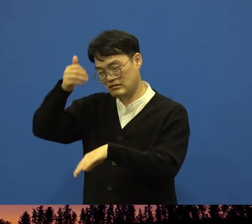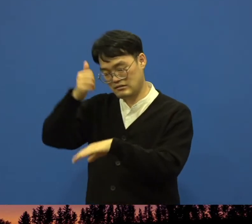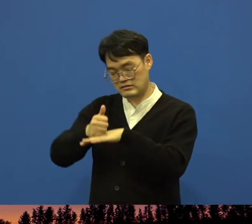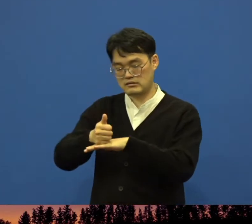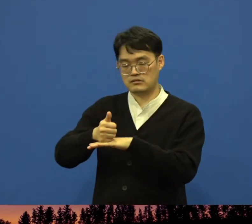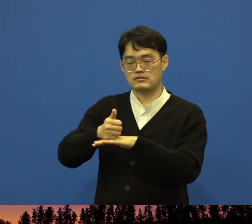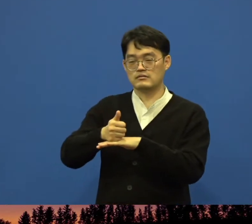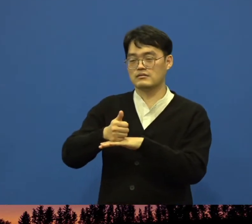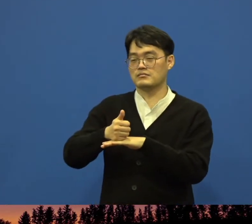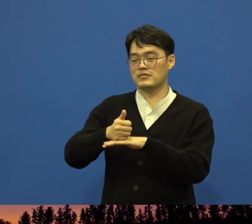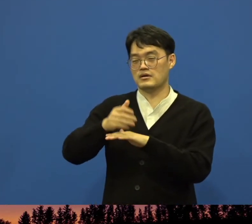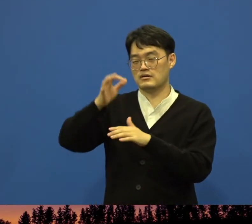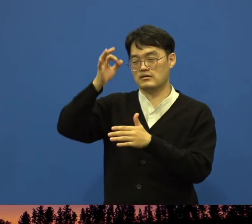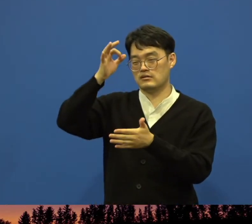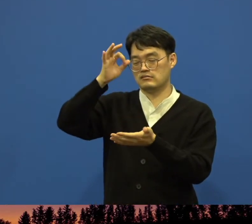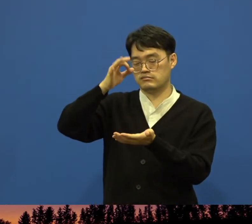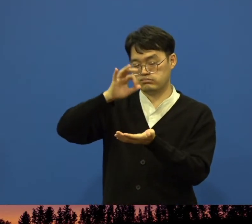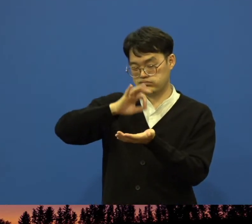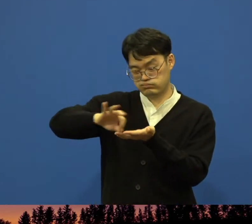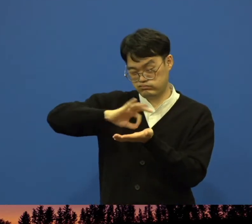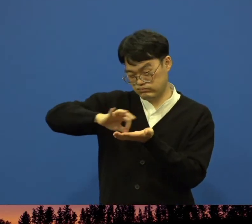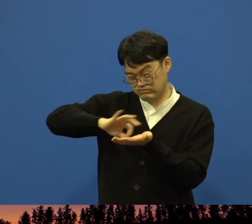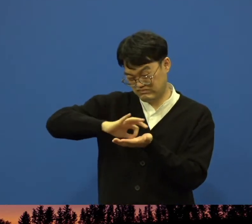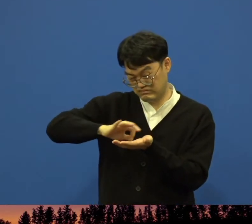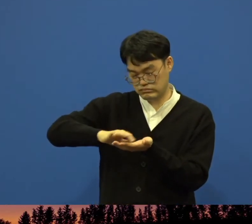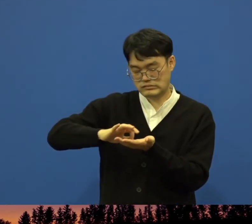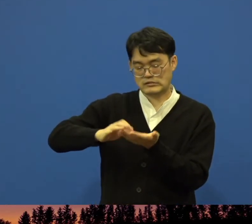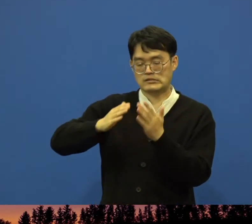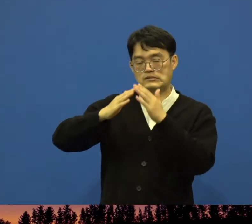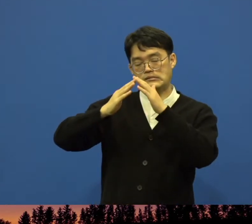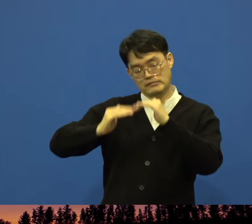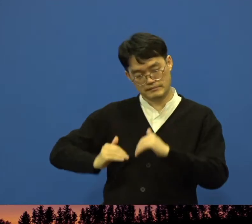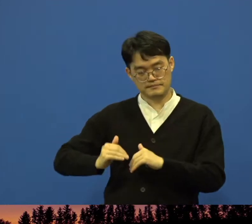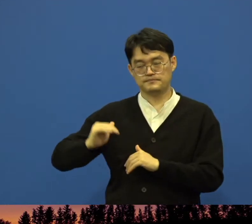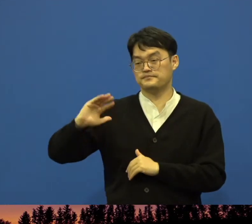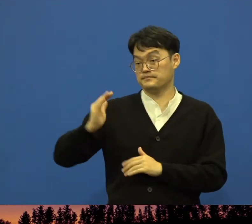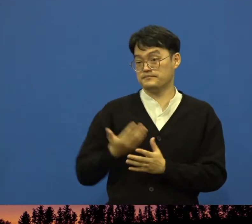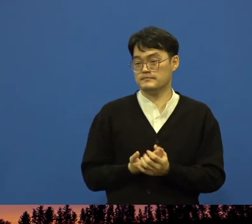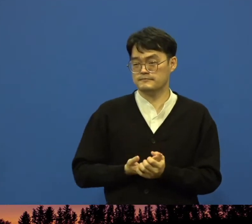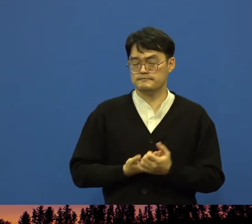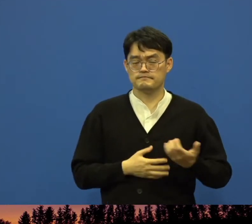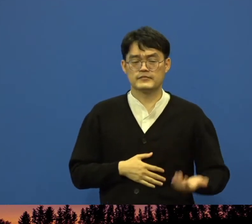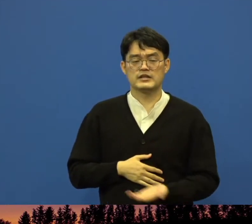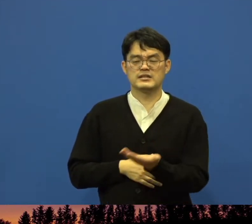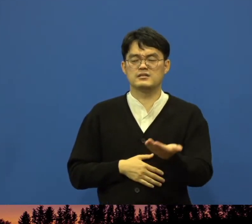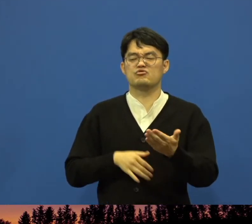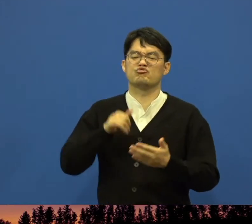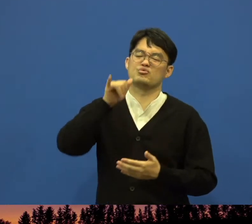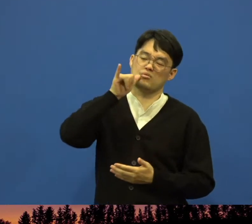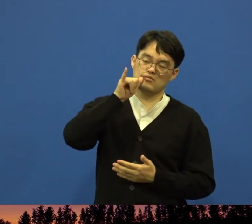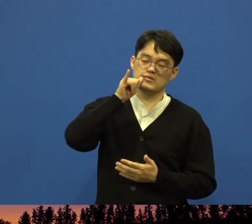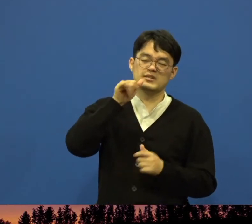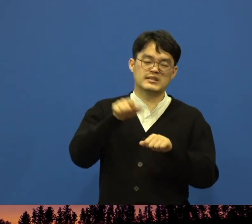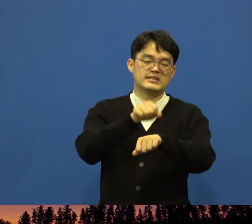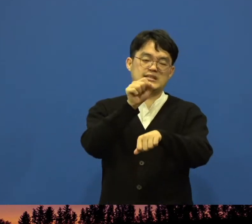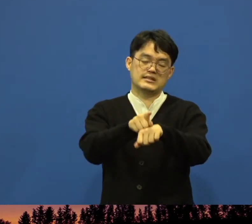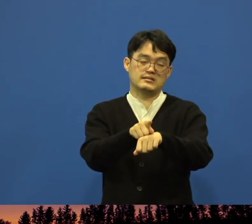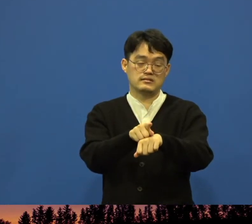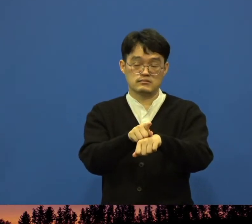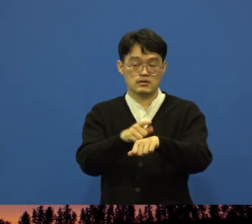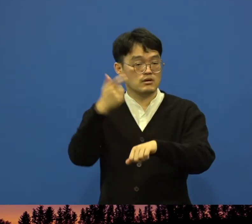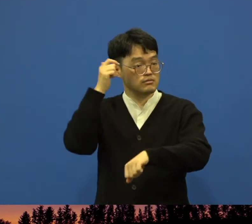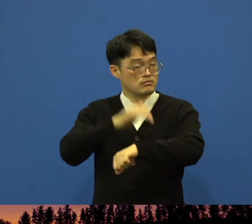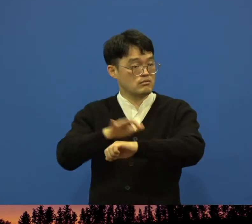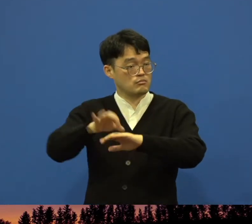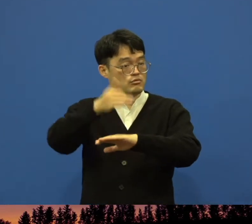여러분 오늘 중독이죠. 그게 중독. 솔로몬 오늘 10절에서 무엇이든지 내 눈이 원하는 것을 내가 금하지 아니하며